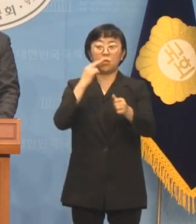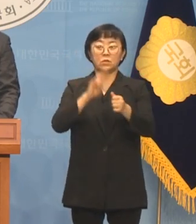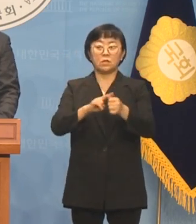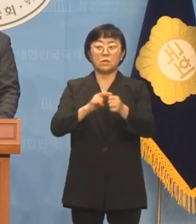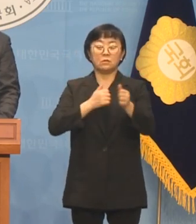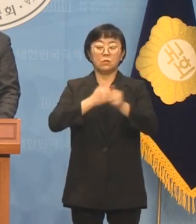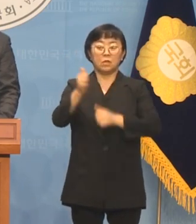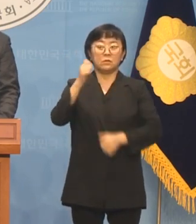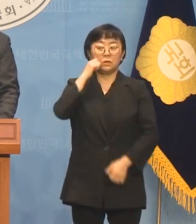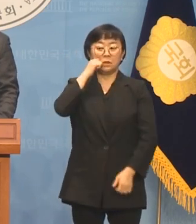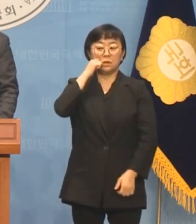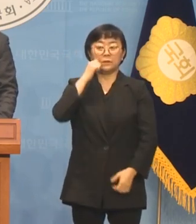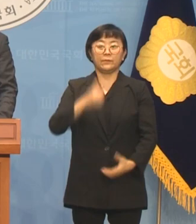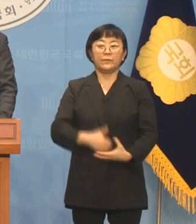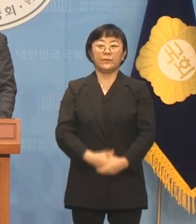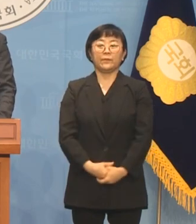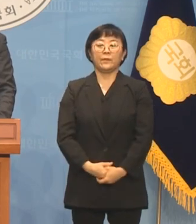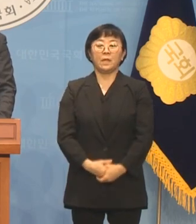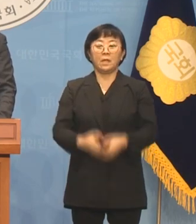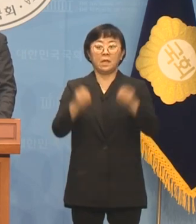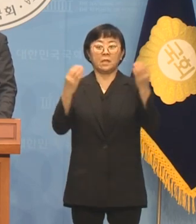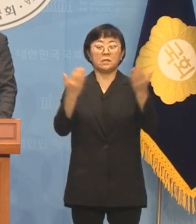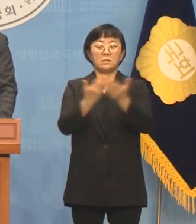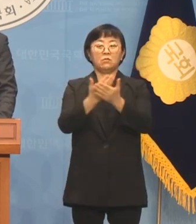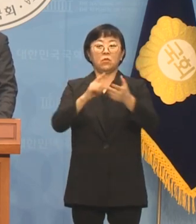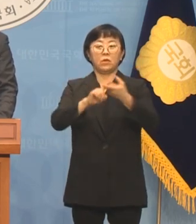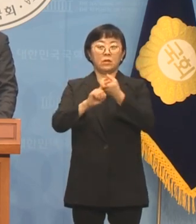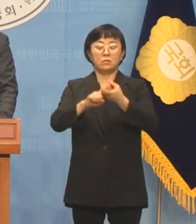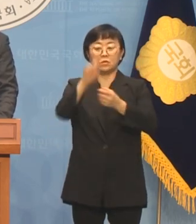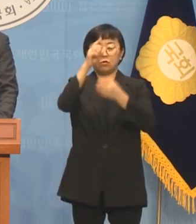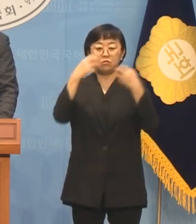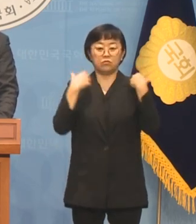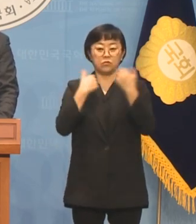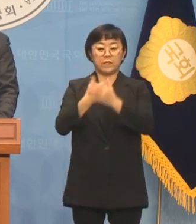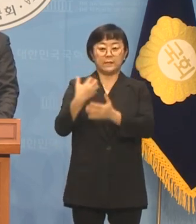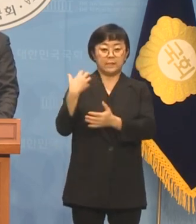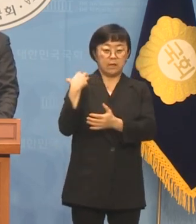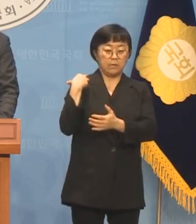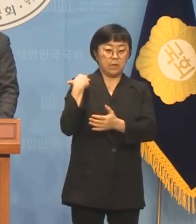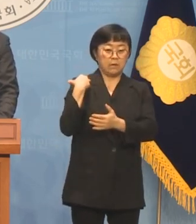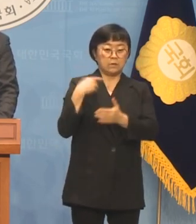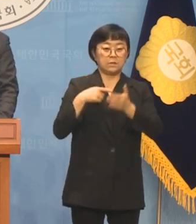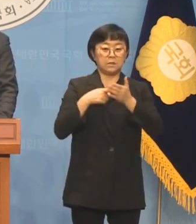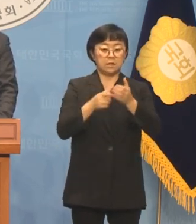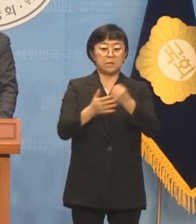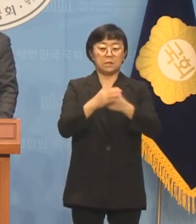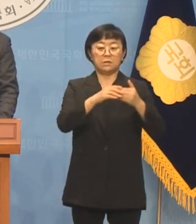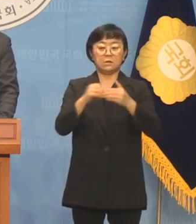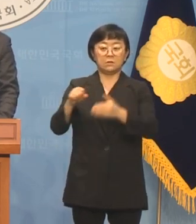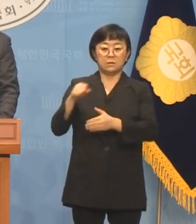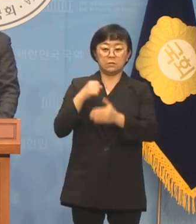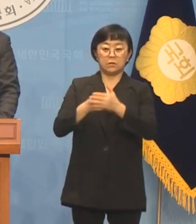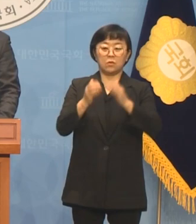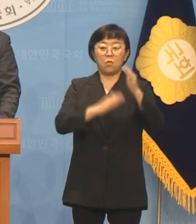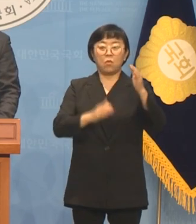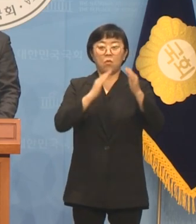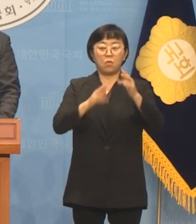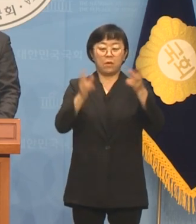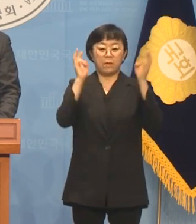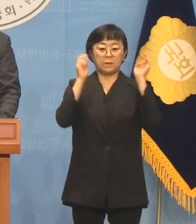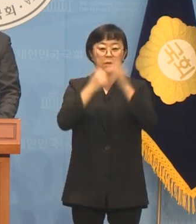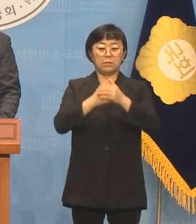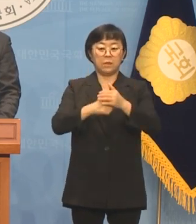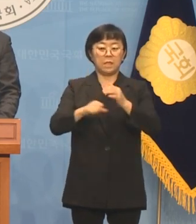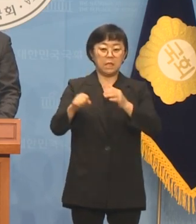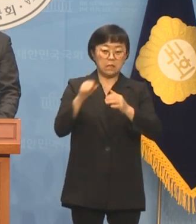극복할 수 없습니다. 세진보연합은 정부의 사명지향적 리더십으로 공공과 기업의